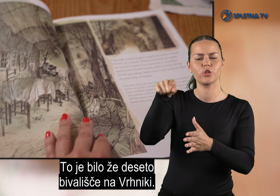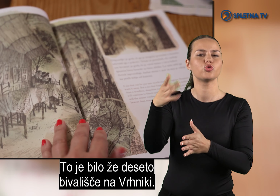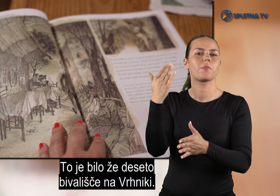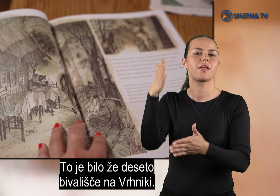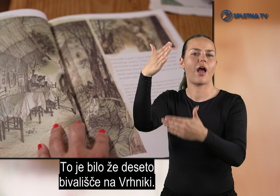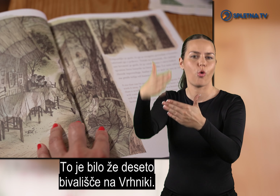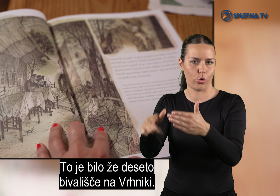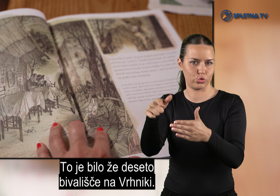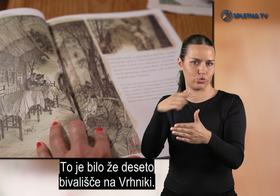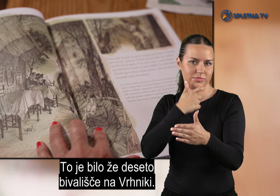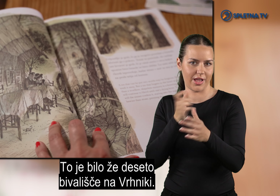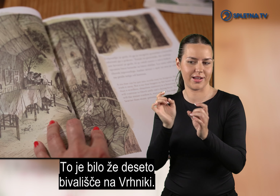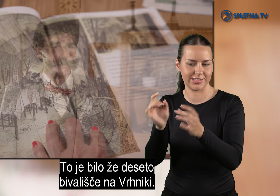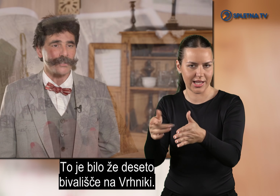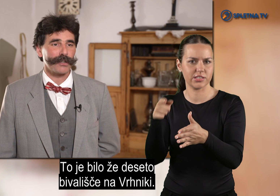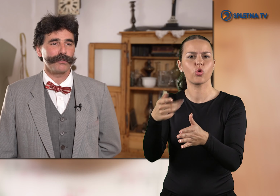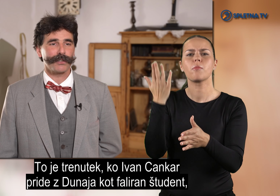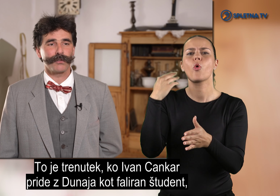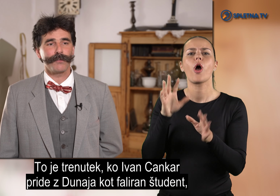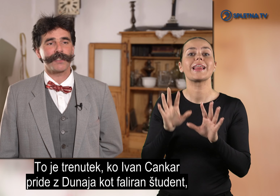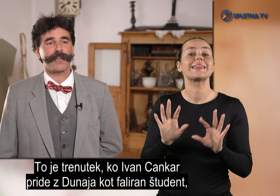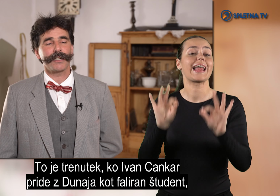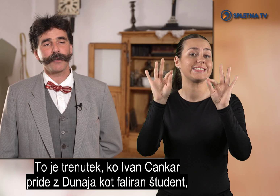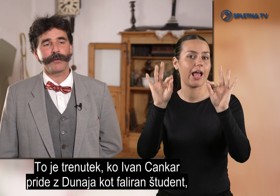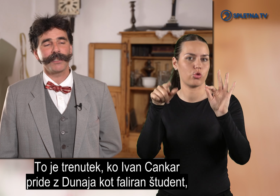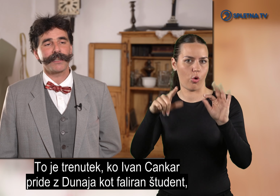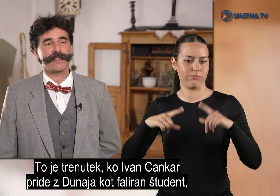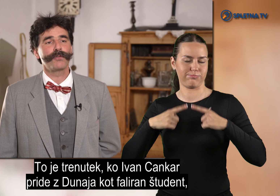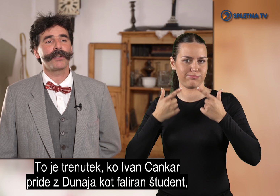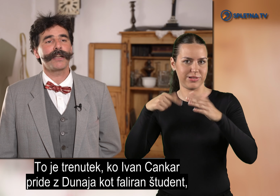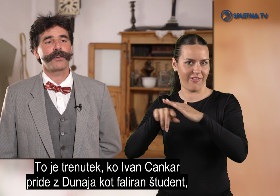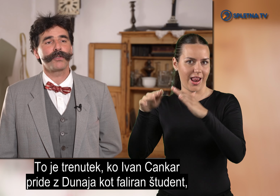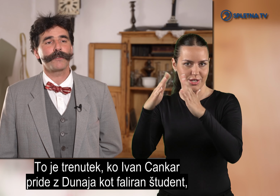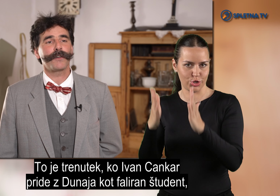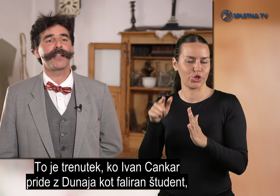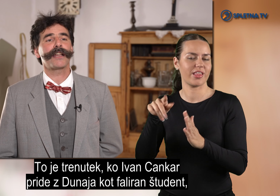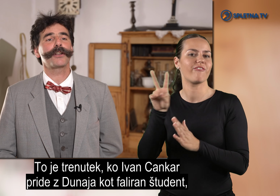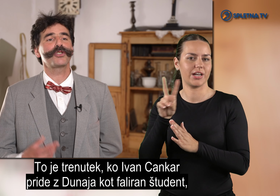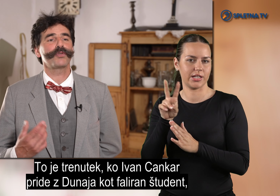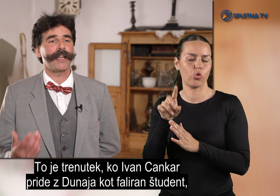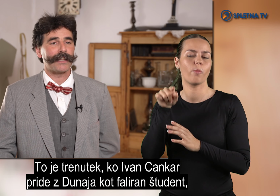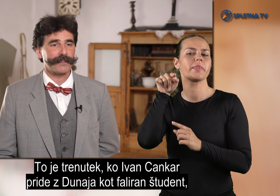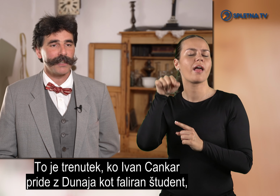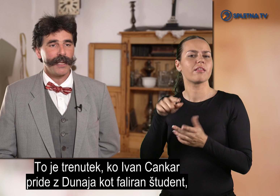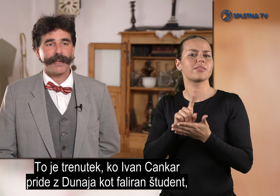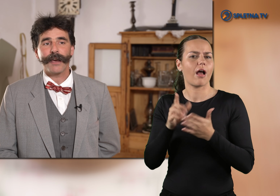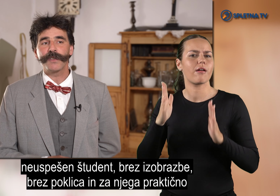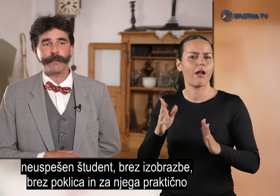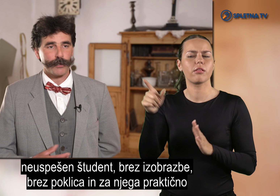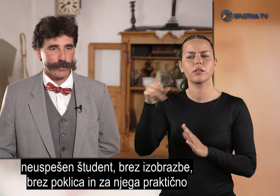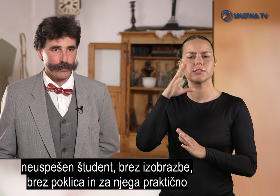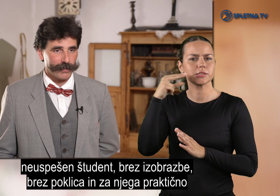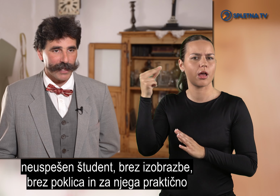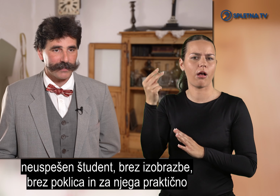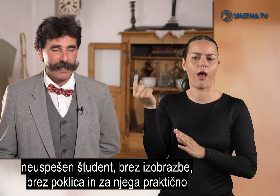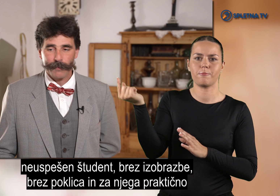10. bivališče na Vrhniki. To je trenutek, ko Ivan Cankar pride z Dunaja kot faliran študent, neuspešen študent,